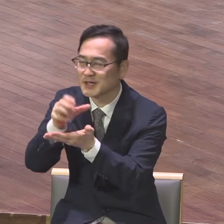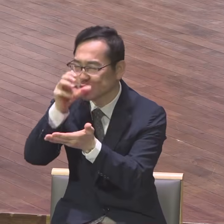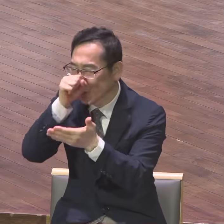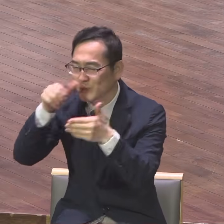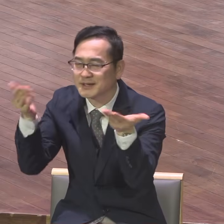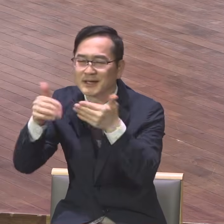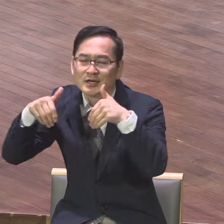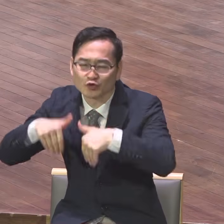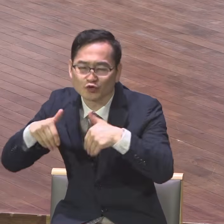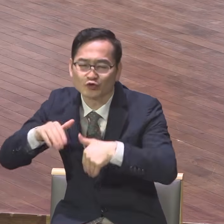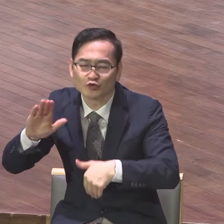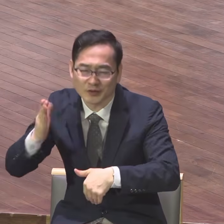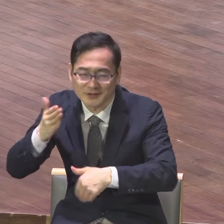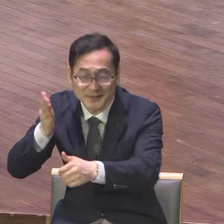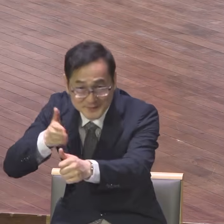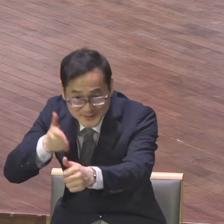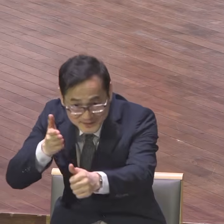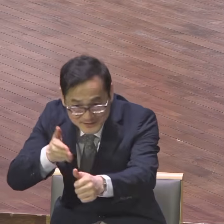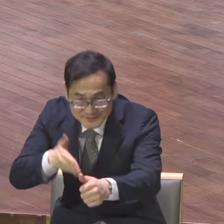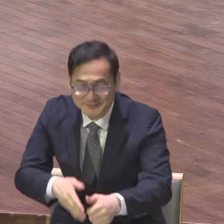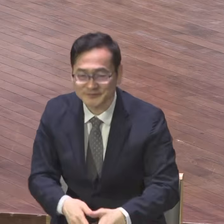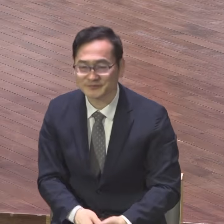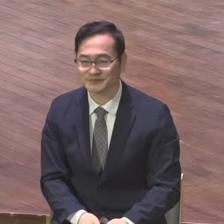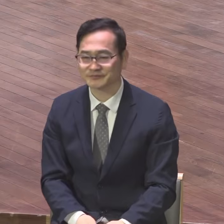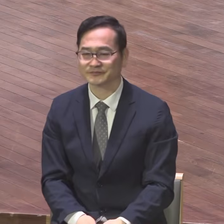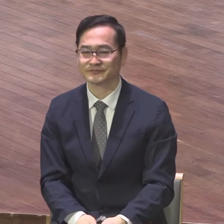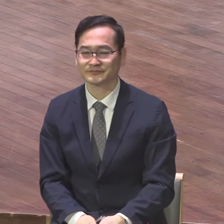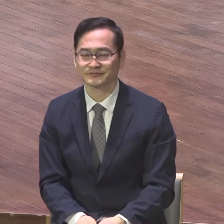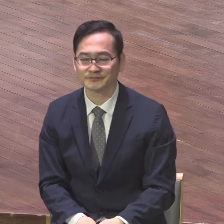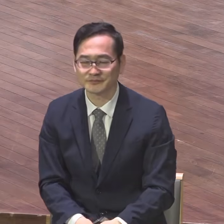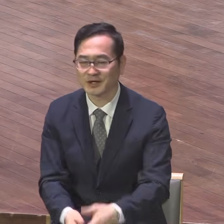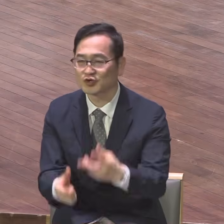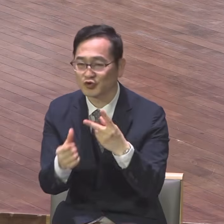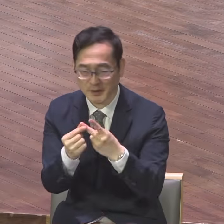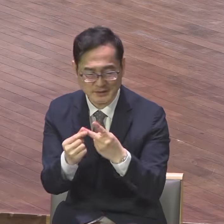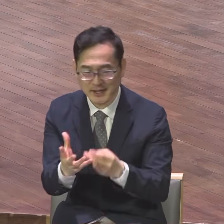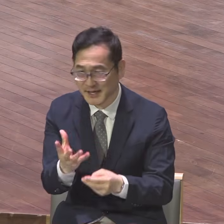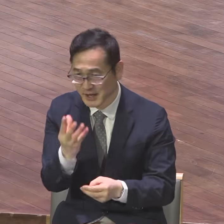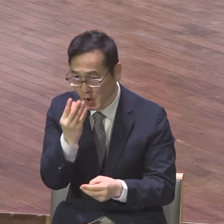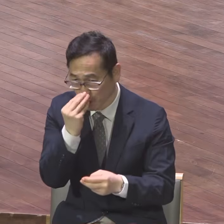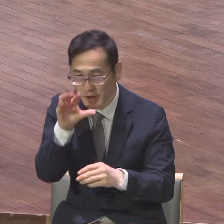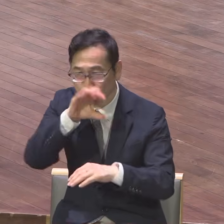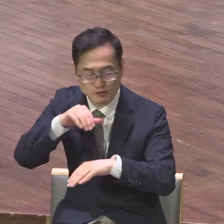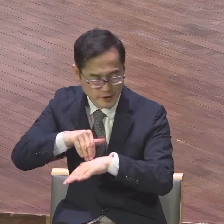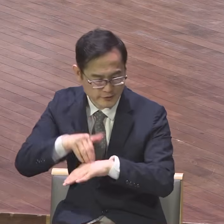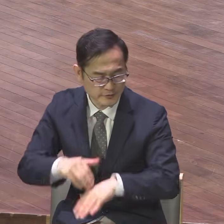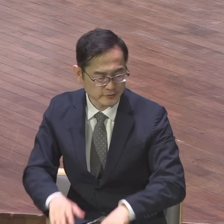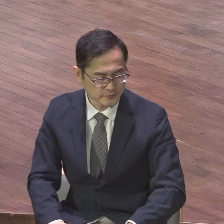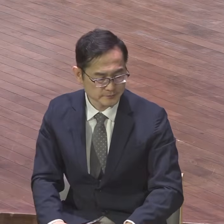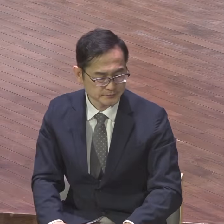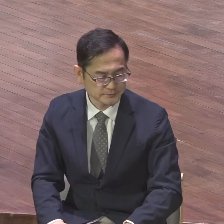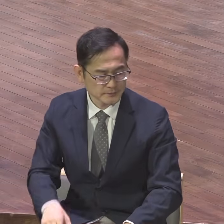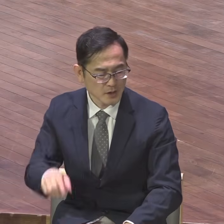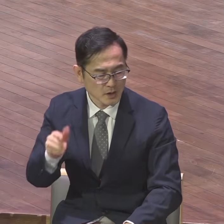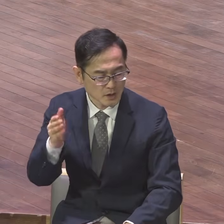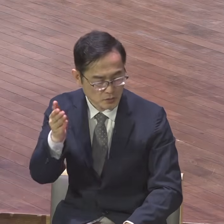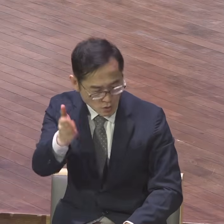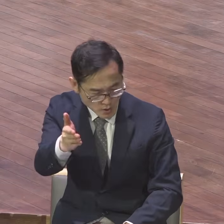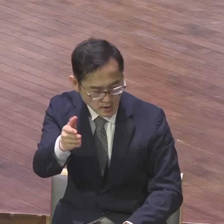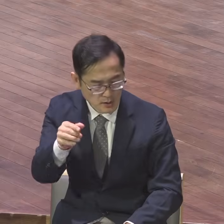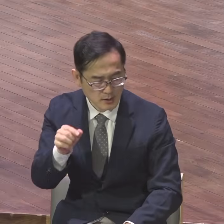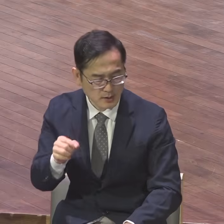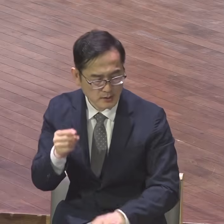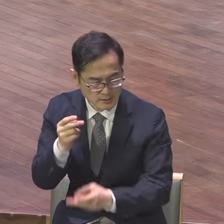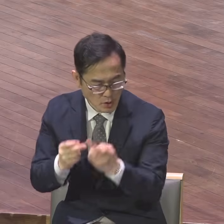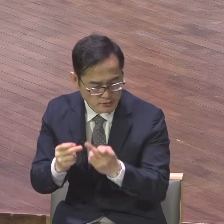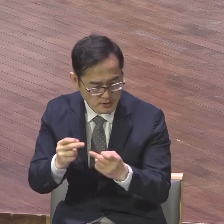일꾼으로 당당히 서시기를 주님으로 축복합니다. 두 번째로 경건의 훈련입니다. 6절 봅니다. 너가